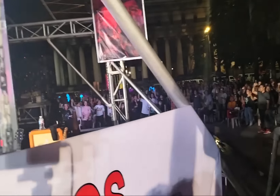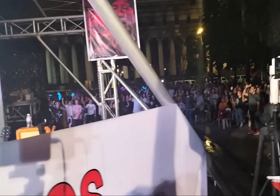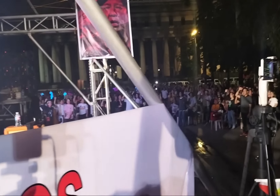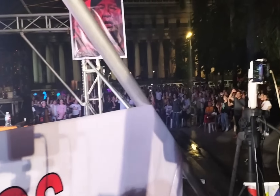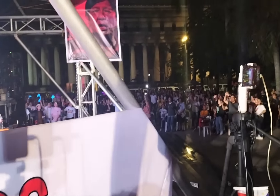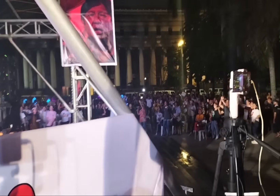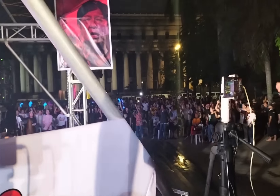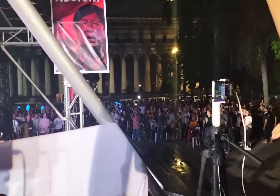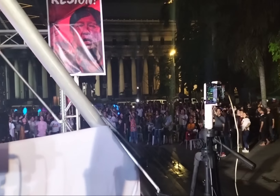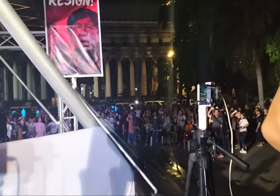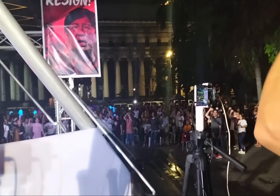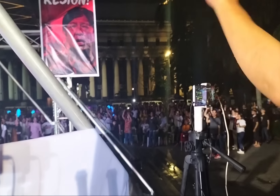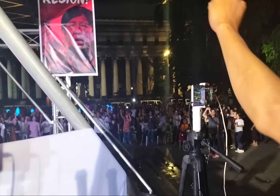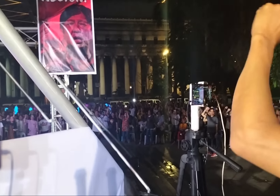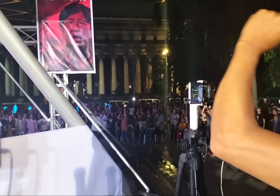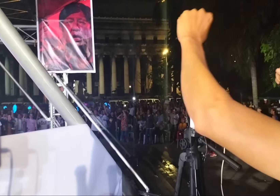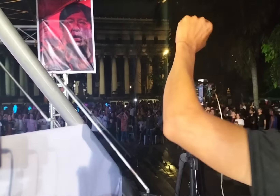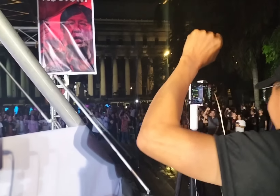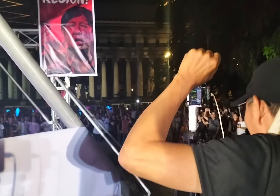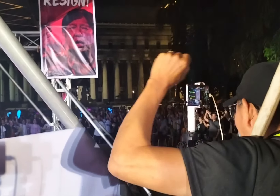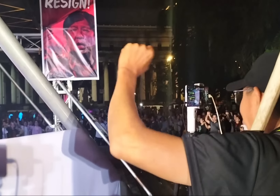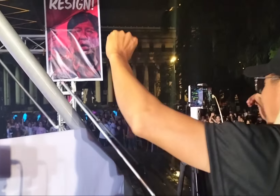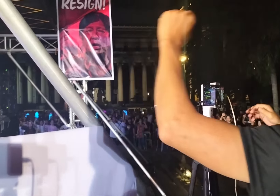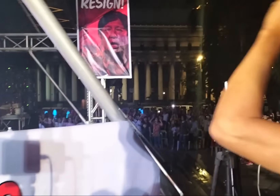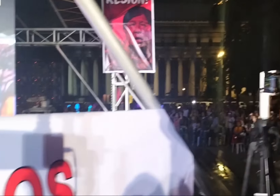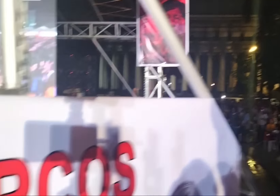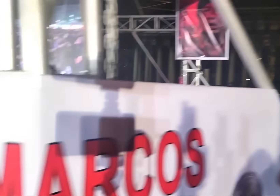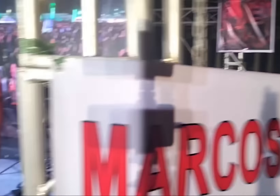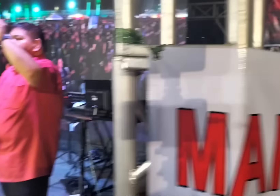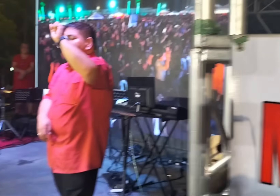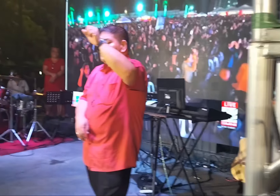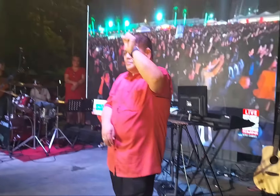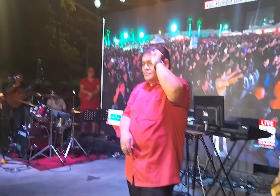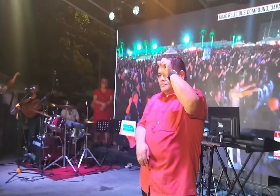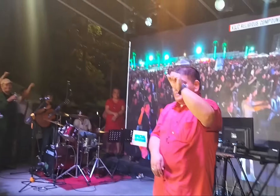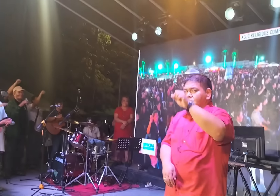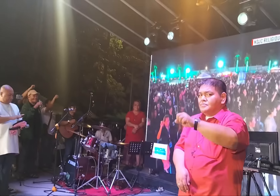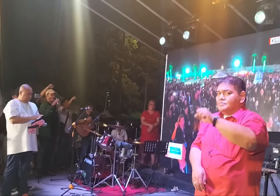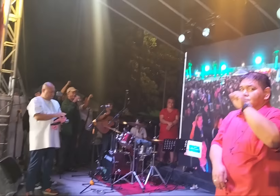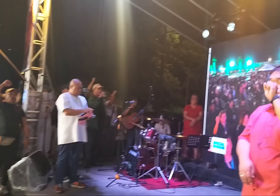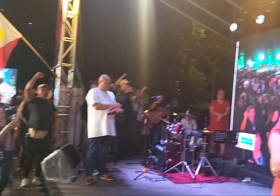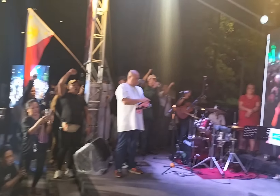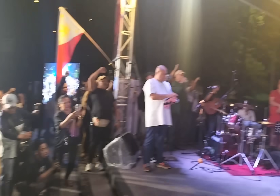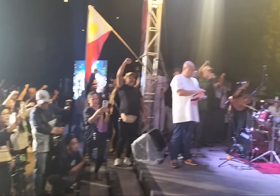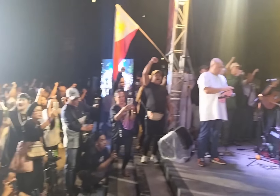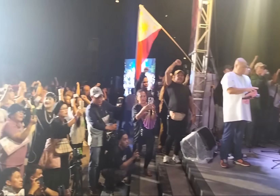kalaban pa doon. Dami ano? Puno. Dami oh. Dami sa ito. Dami oh. Ayan na.